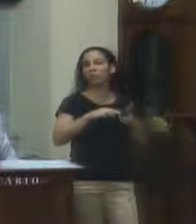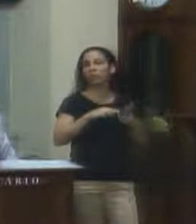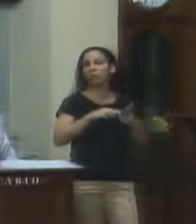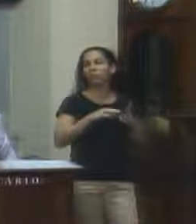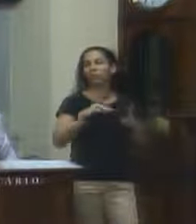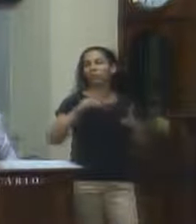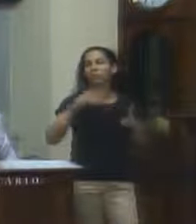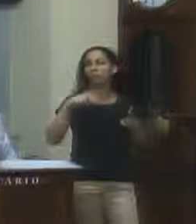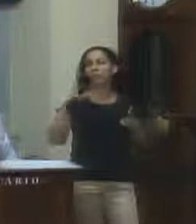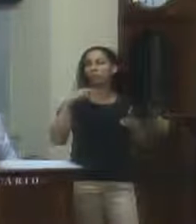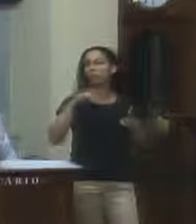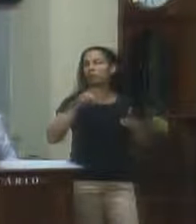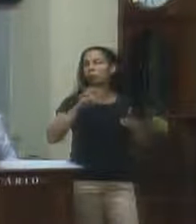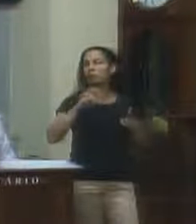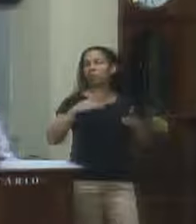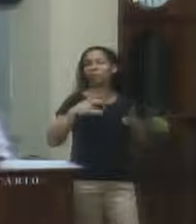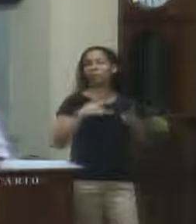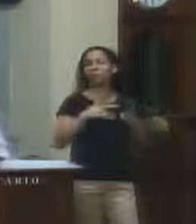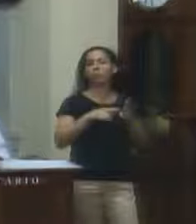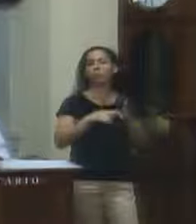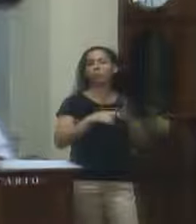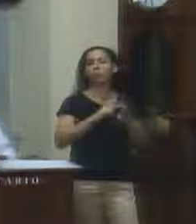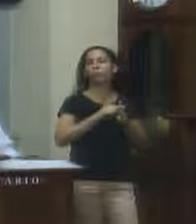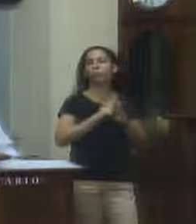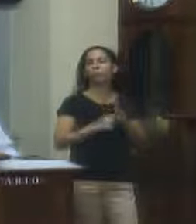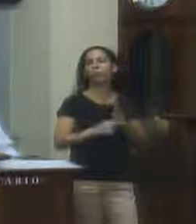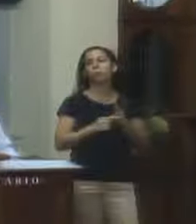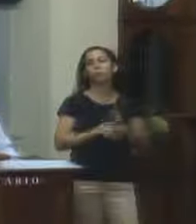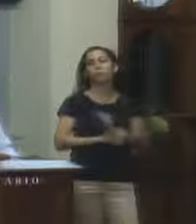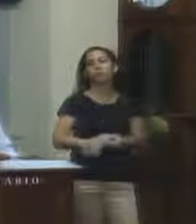e vereador Marquinho da Saúde,